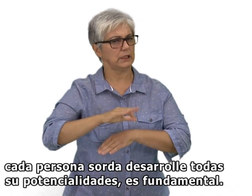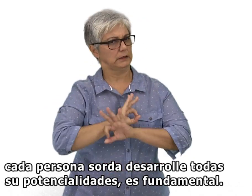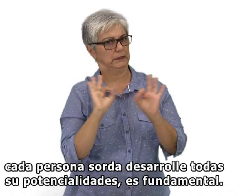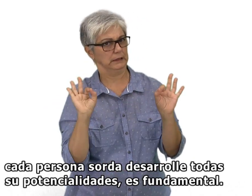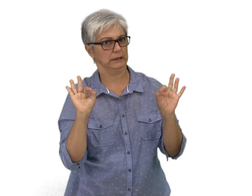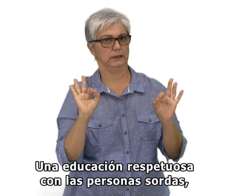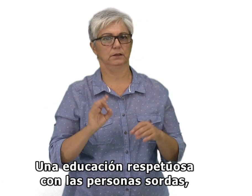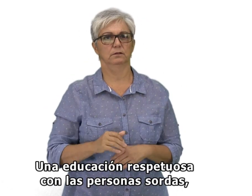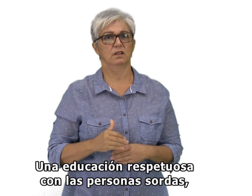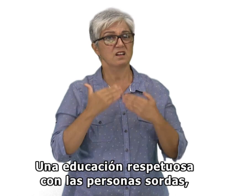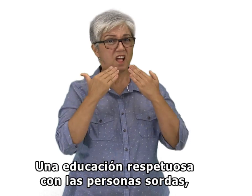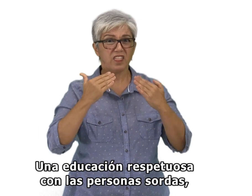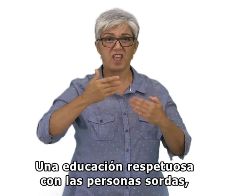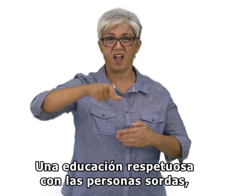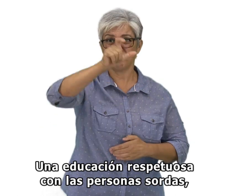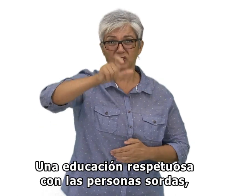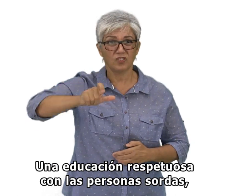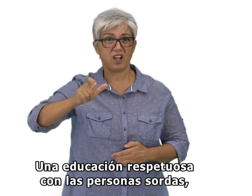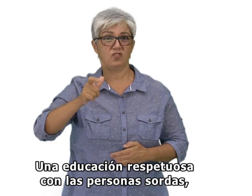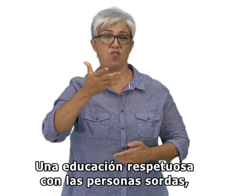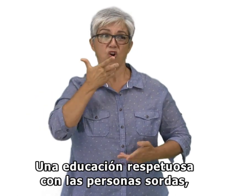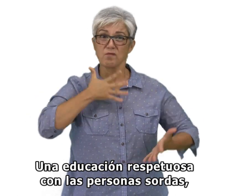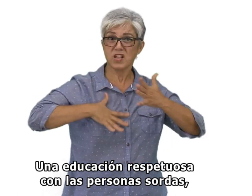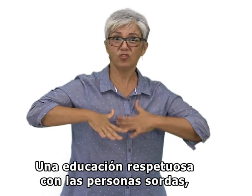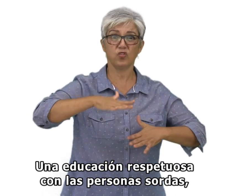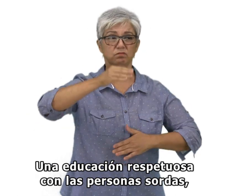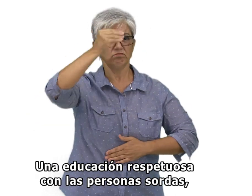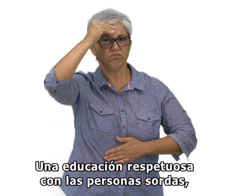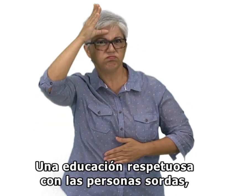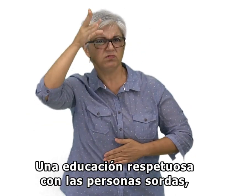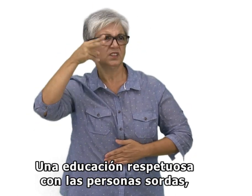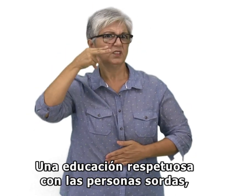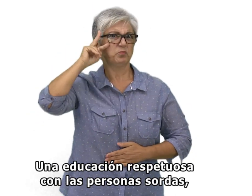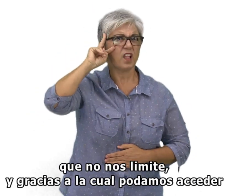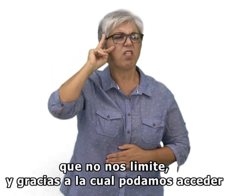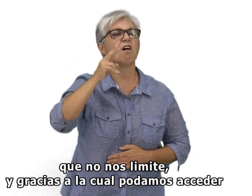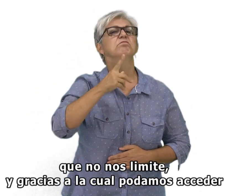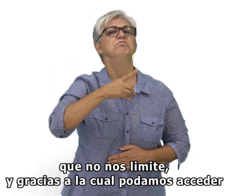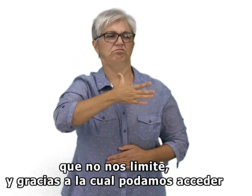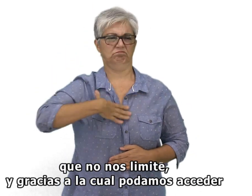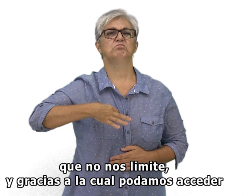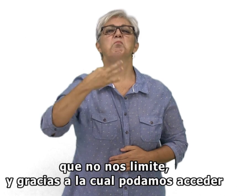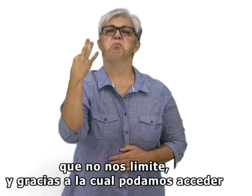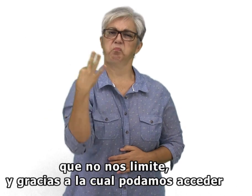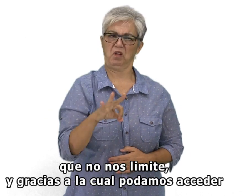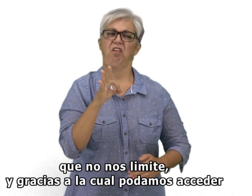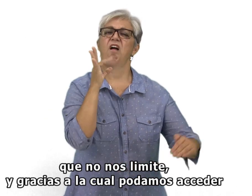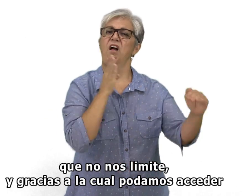es fundamental. Una educación respetuosa con las personas sordas, que no nos limite y gracias a la